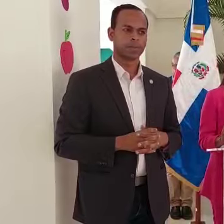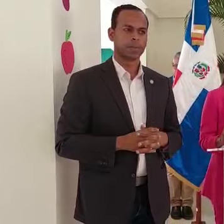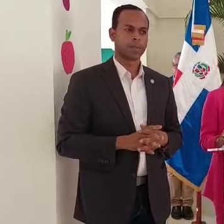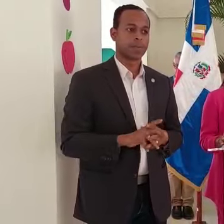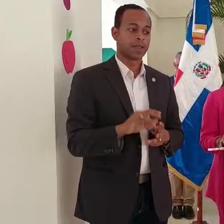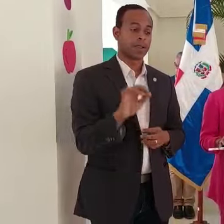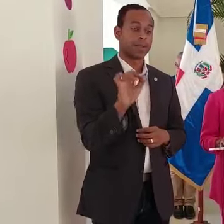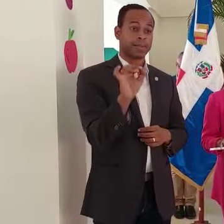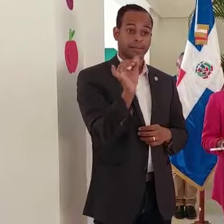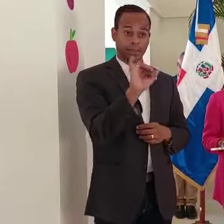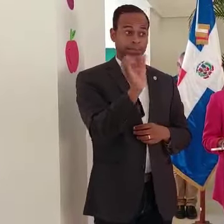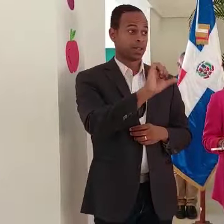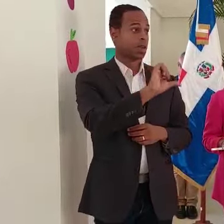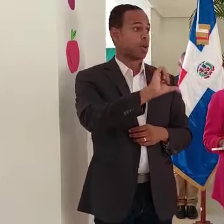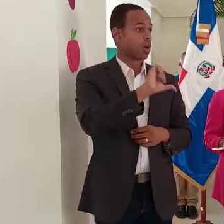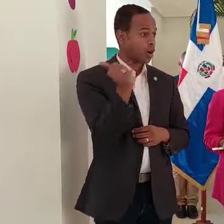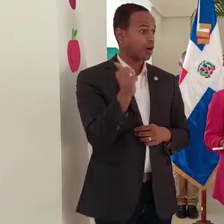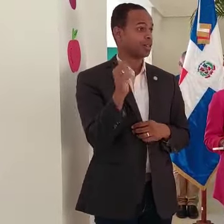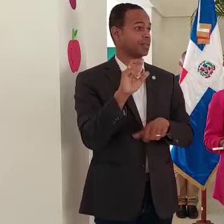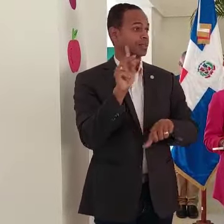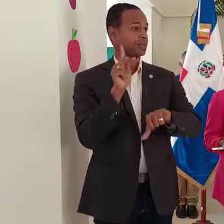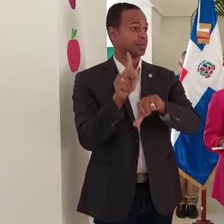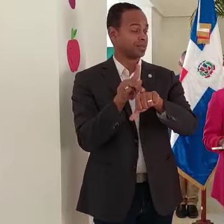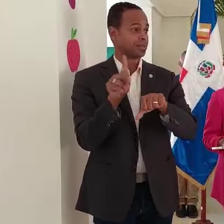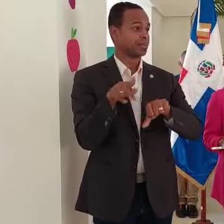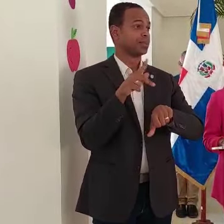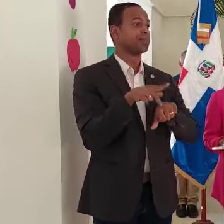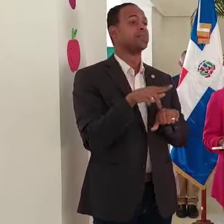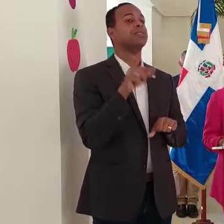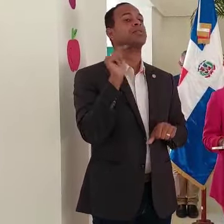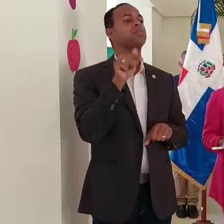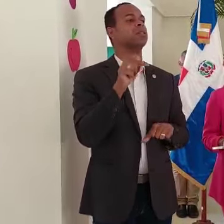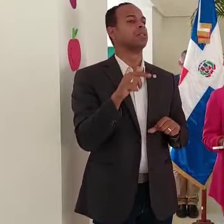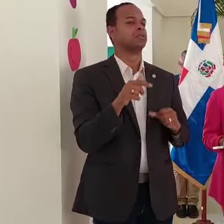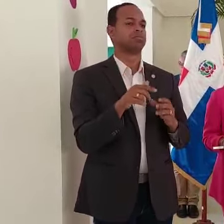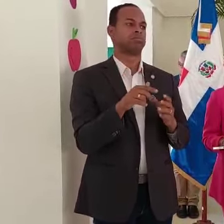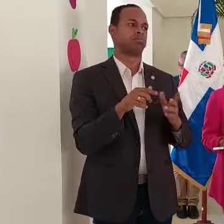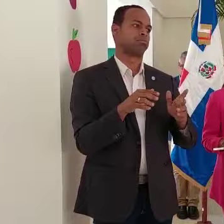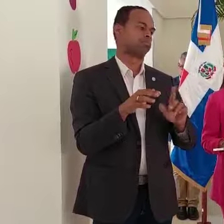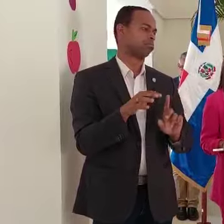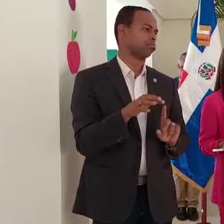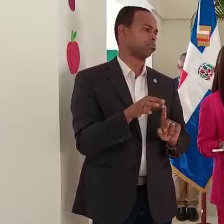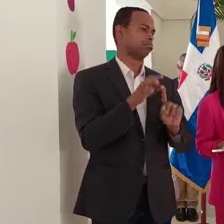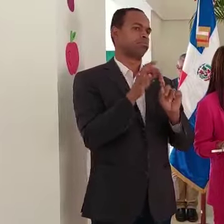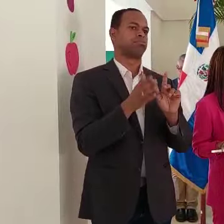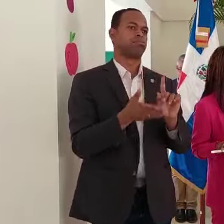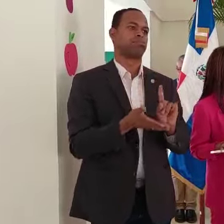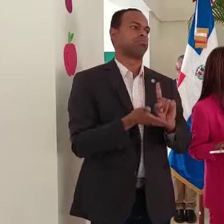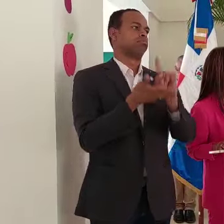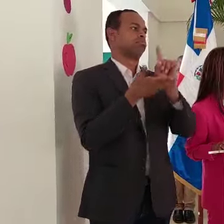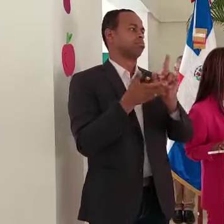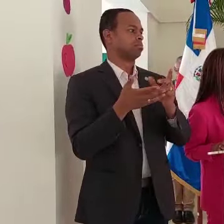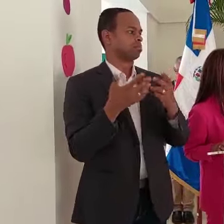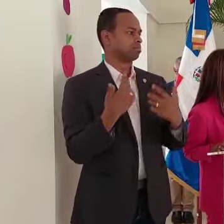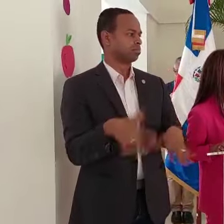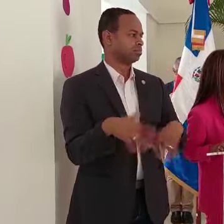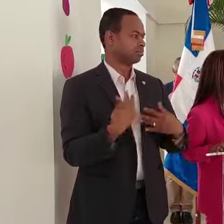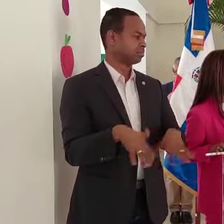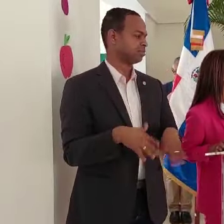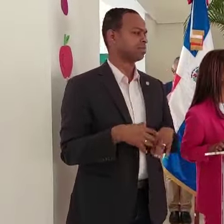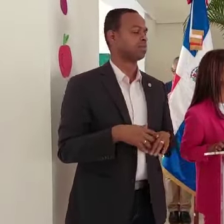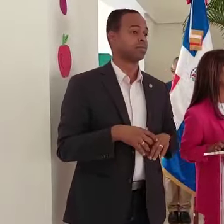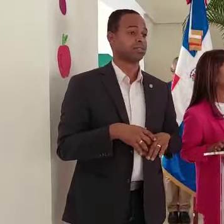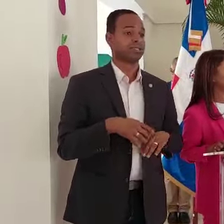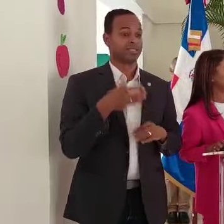Al igual que otras provincias, esta provincia ha sido privilegiada. Y de verdad que, Martina, usted